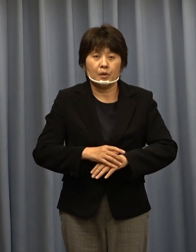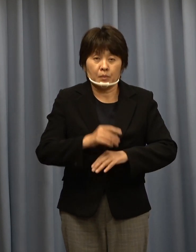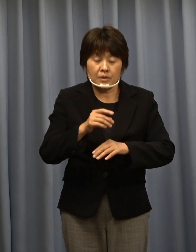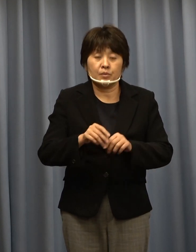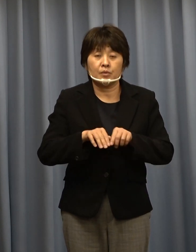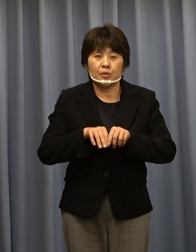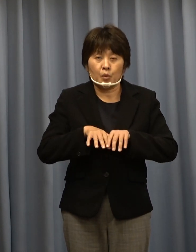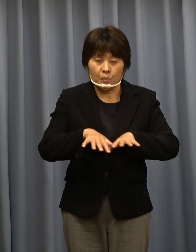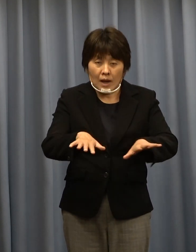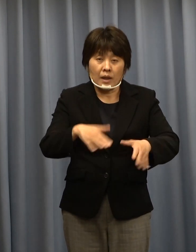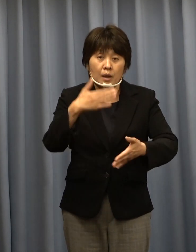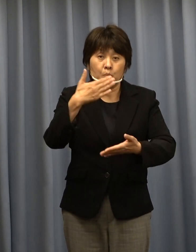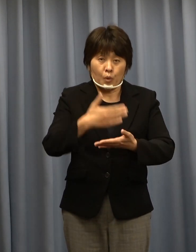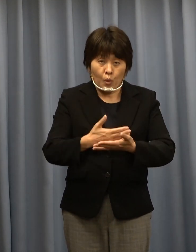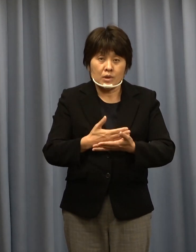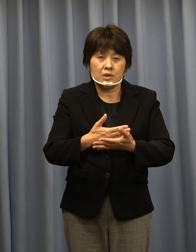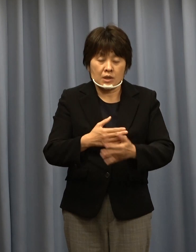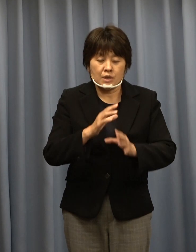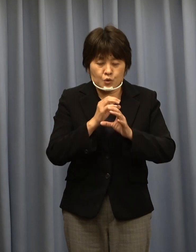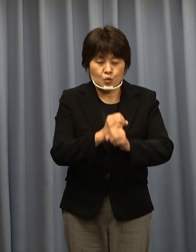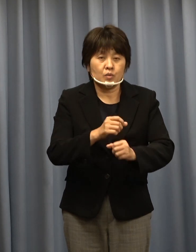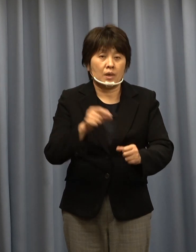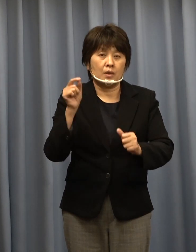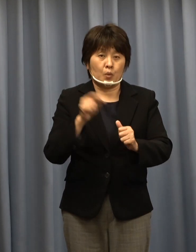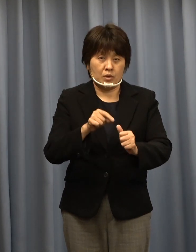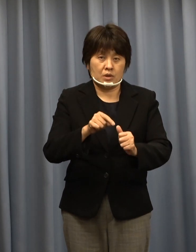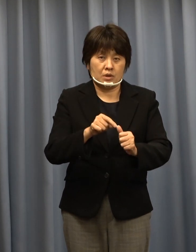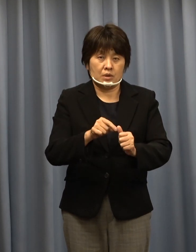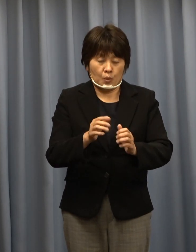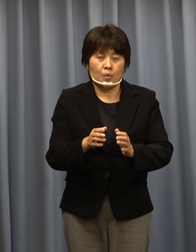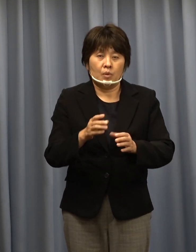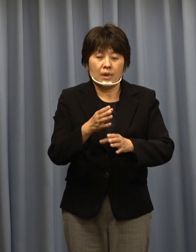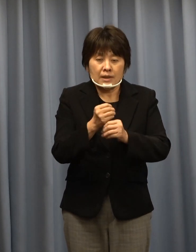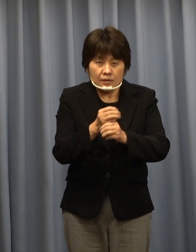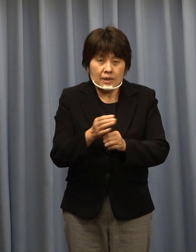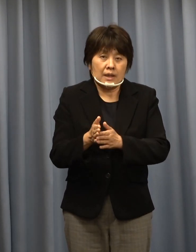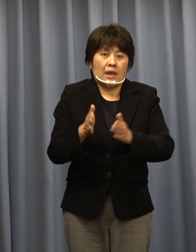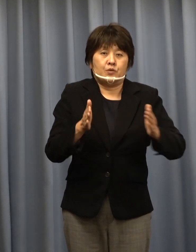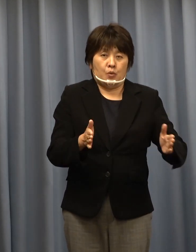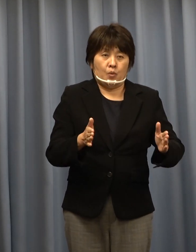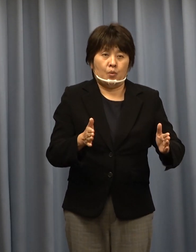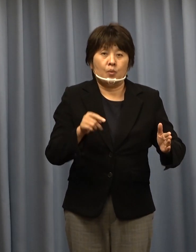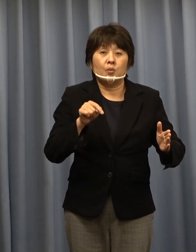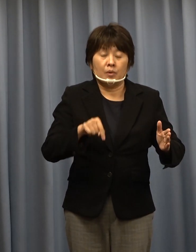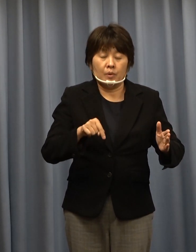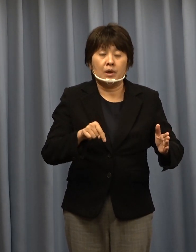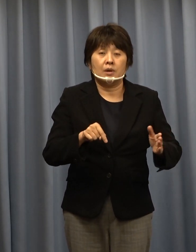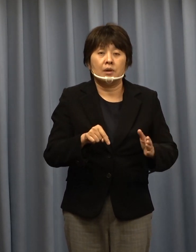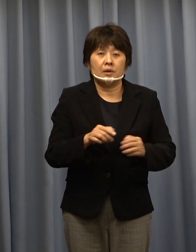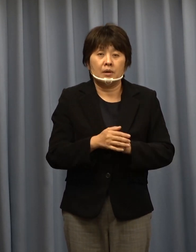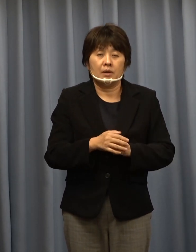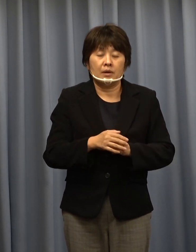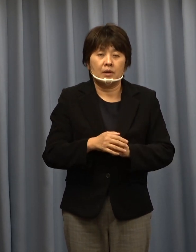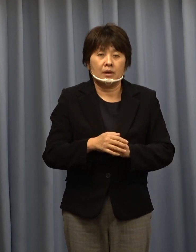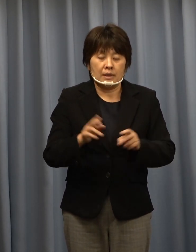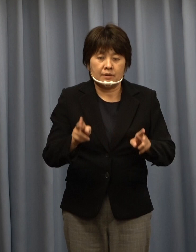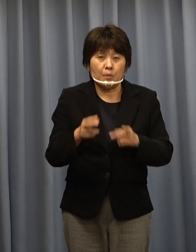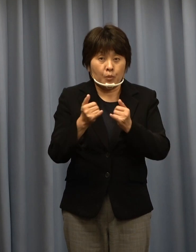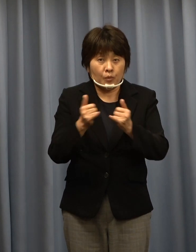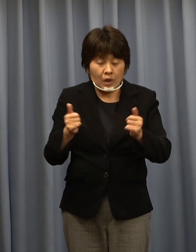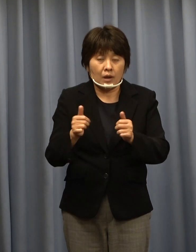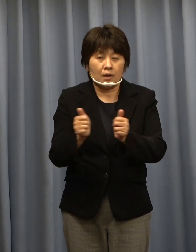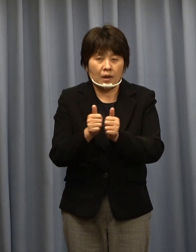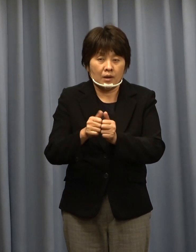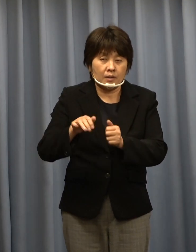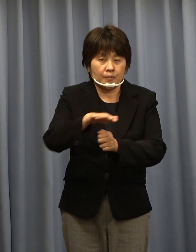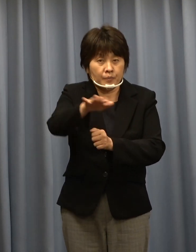まん延防止等重点措置ですけれども、これの延長についてということでございます。これについては全員が